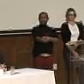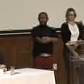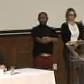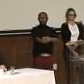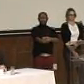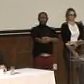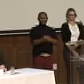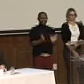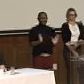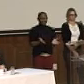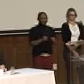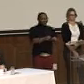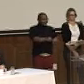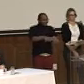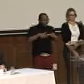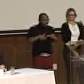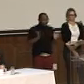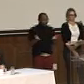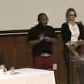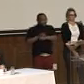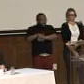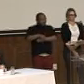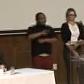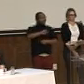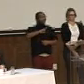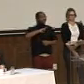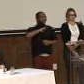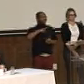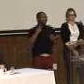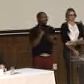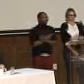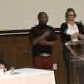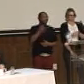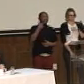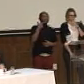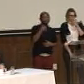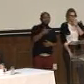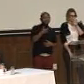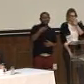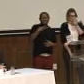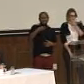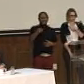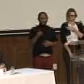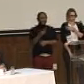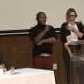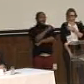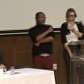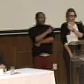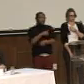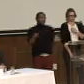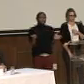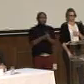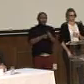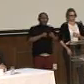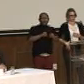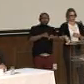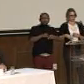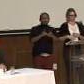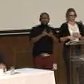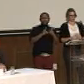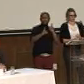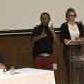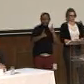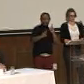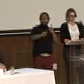neste auditório, logo mais à noite, nós teremos cerca de 230 estudantes da EAD num encontro com a TAM. O pessoal